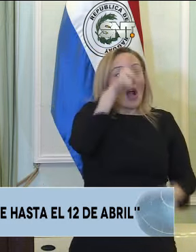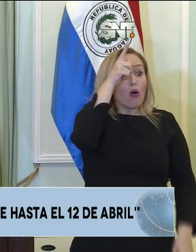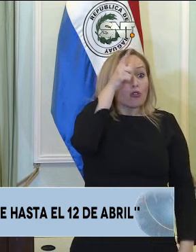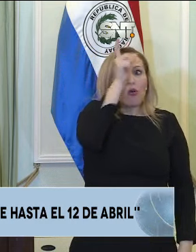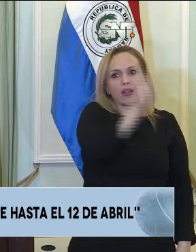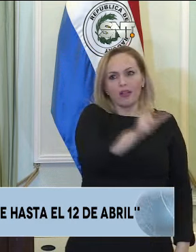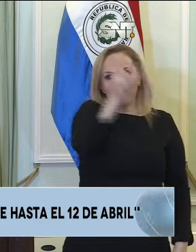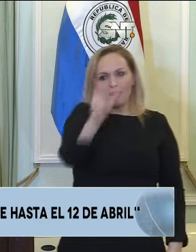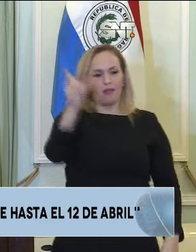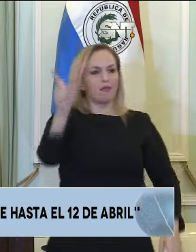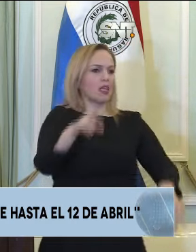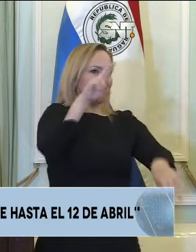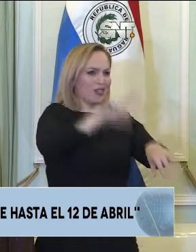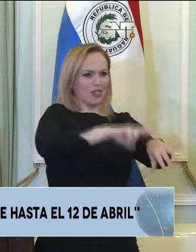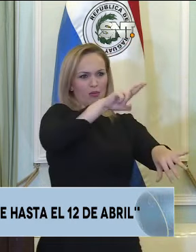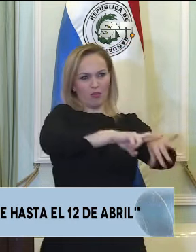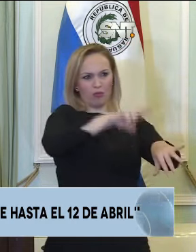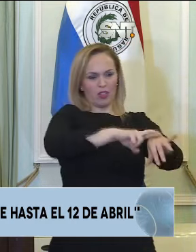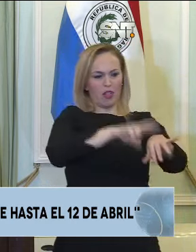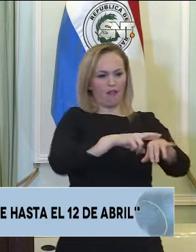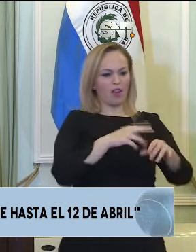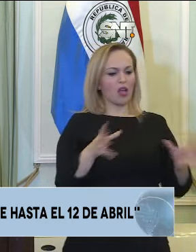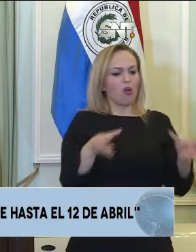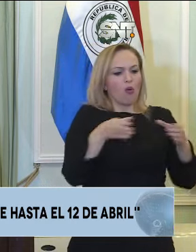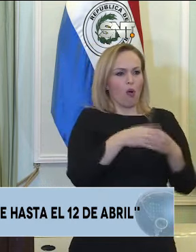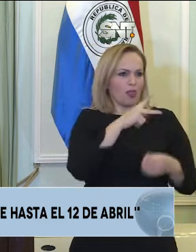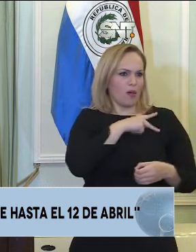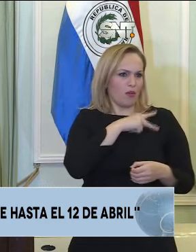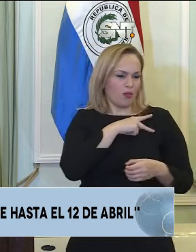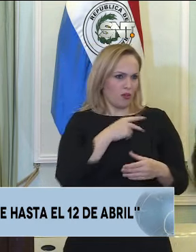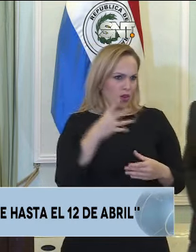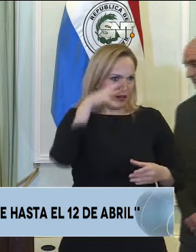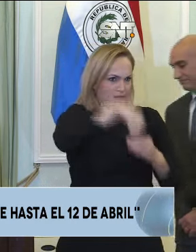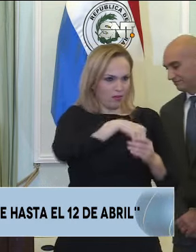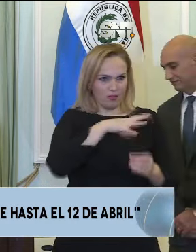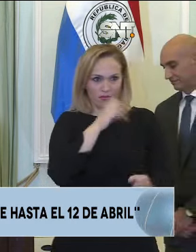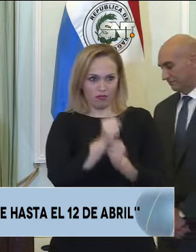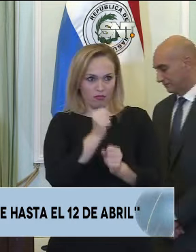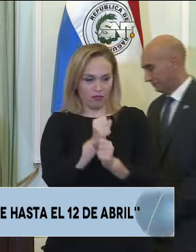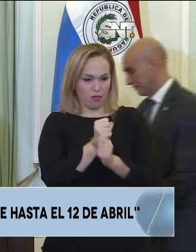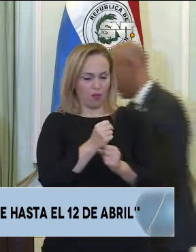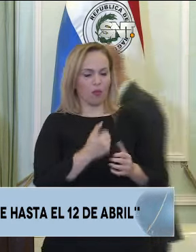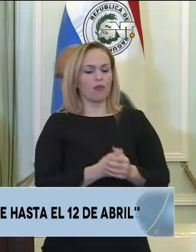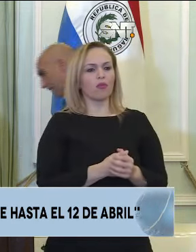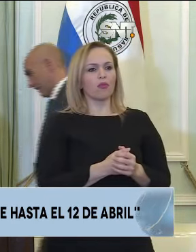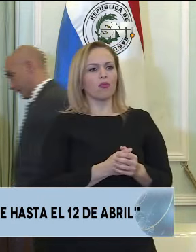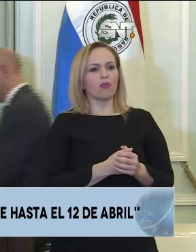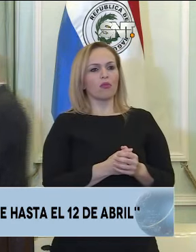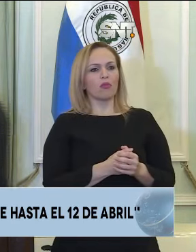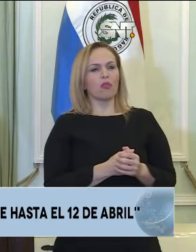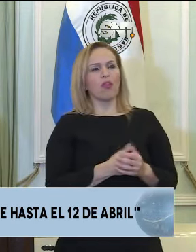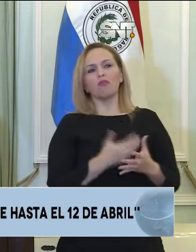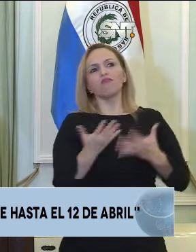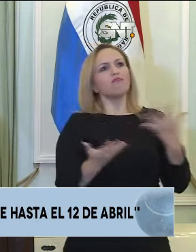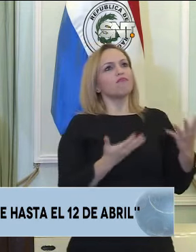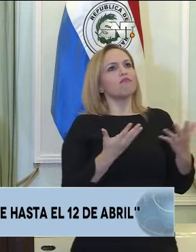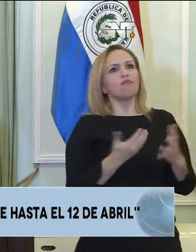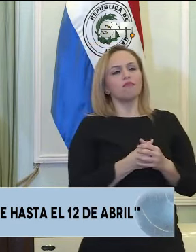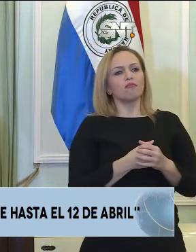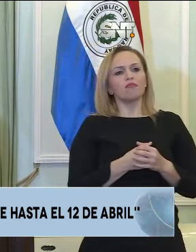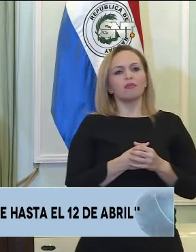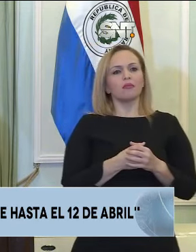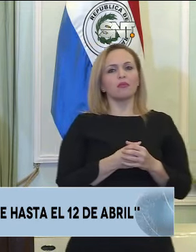a ser responsable por definir el mínimo necesario e imprescindible para prestar sus servicios. Y con relación a lo otro, pues, es una cuestión ya de,